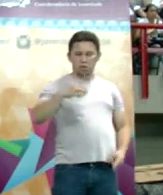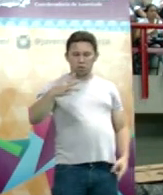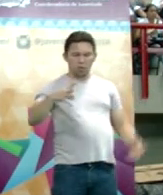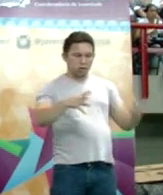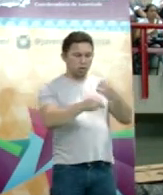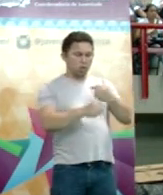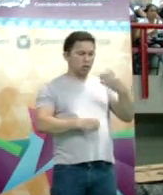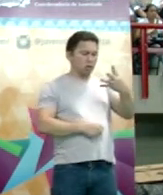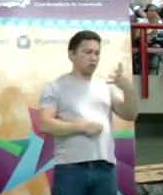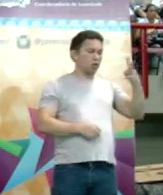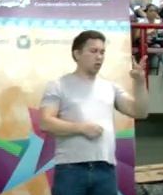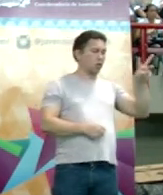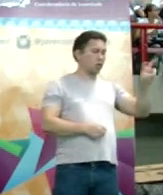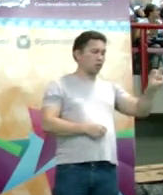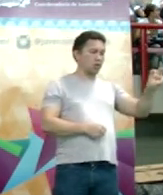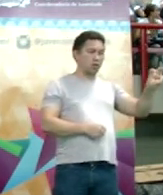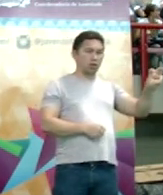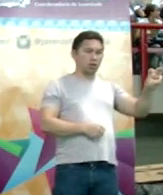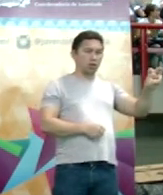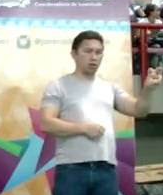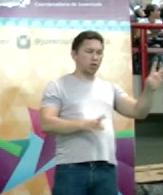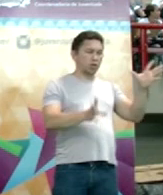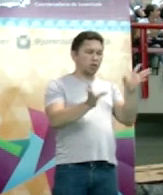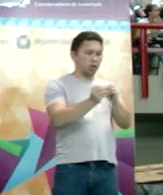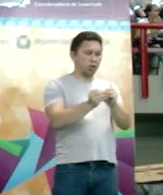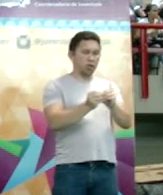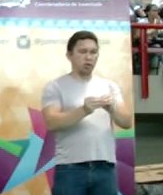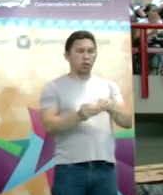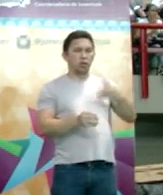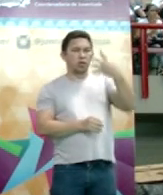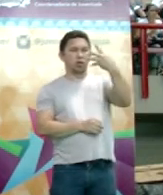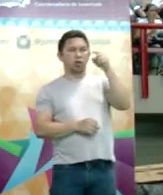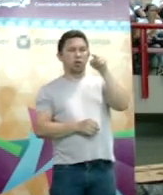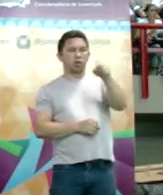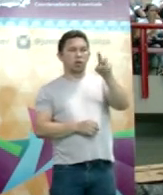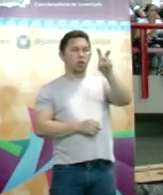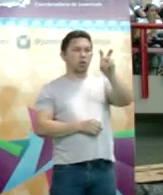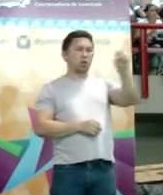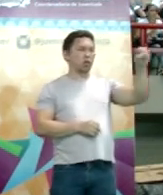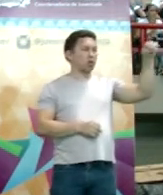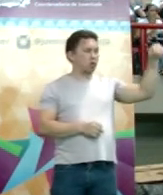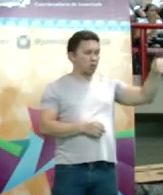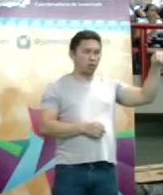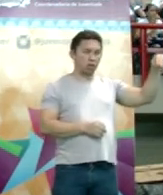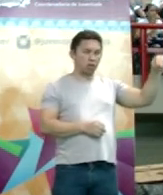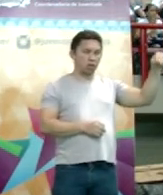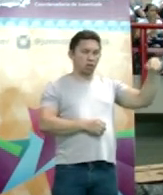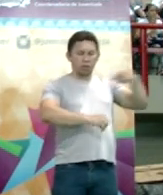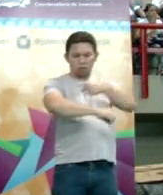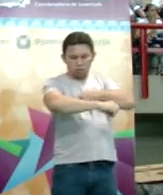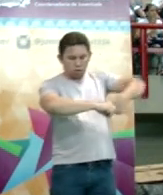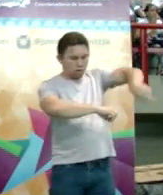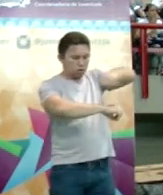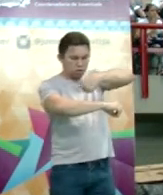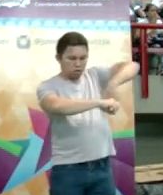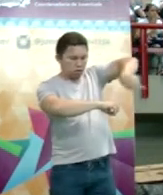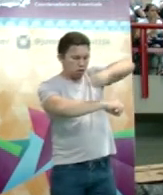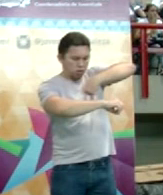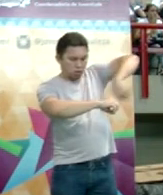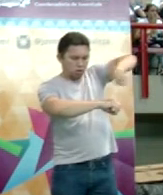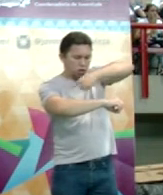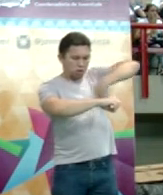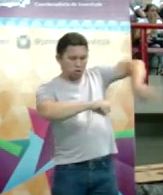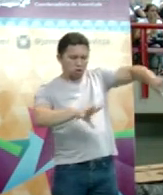45. Então ele andou 4.500 metros. 4.500 metros,